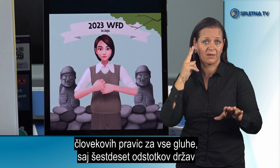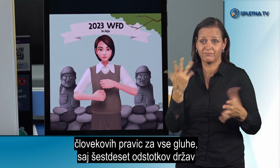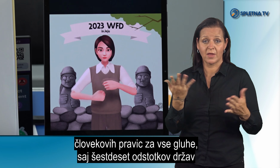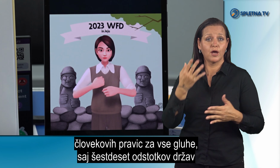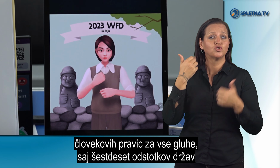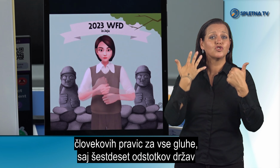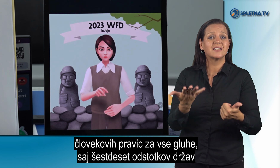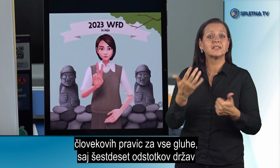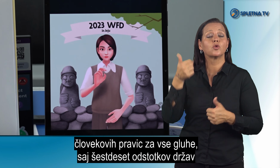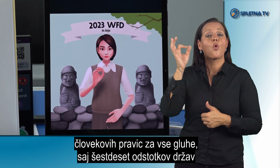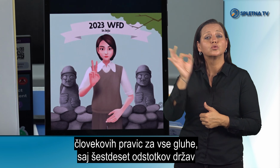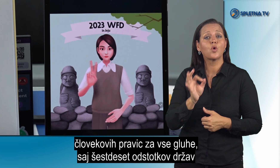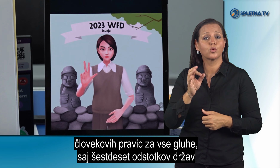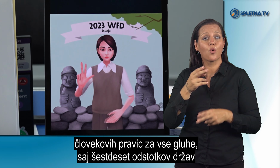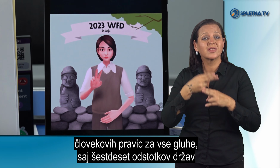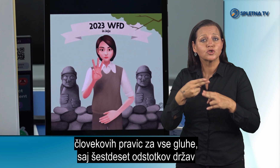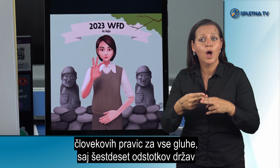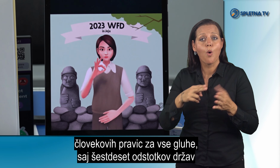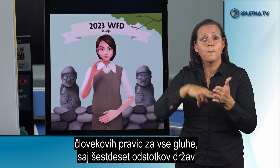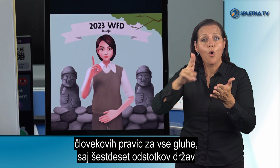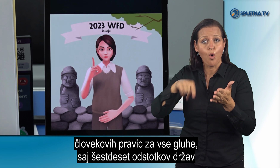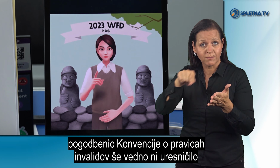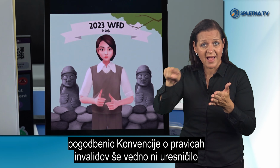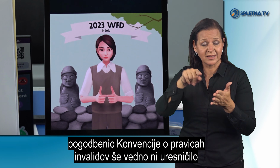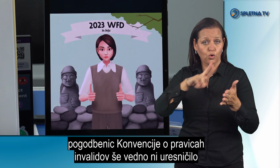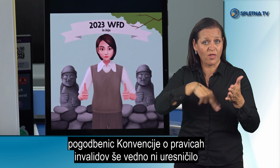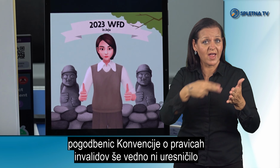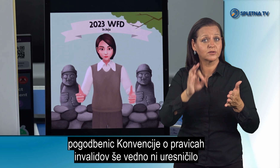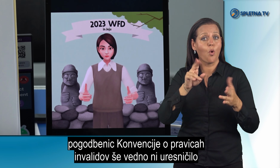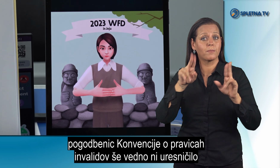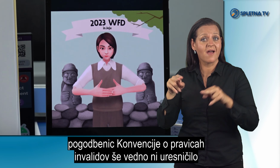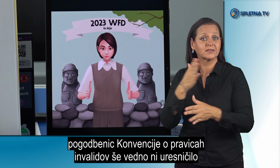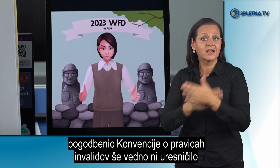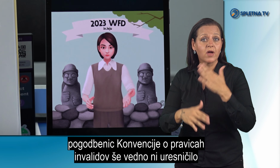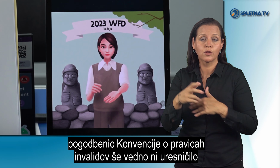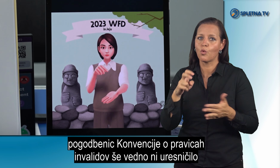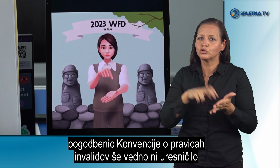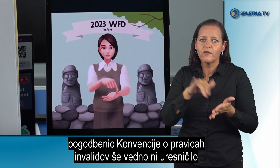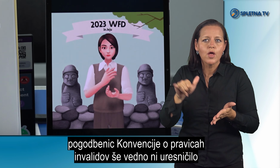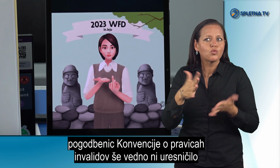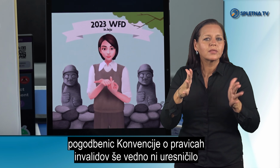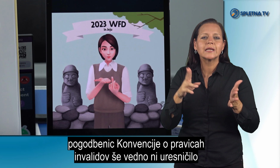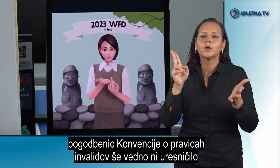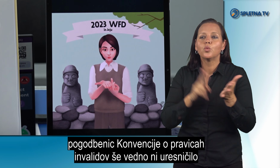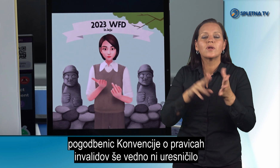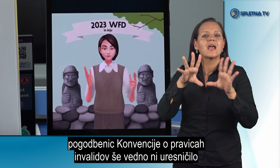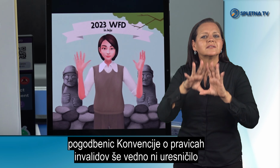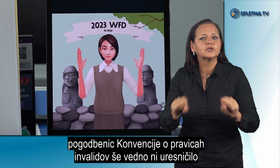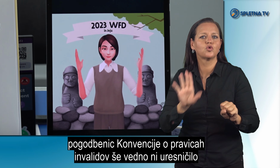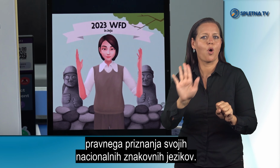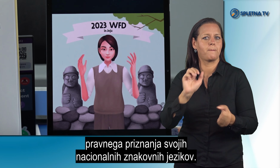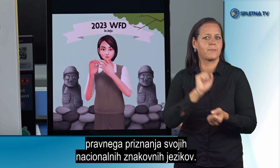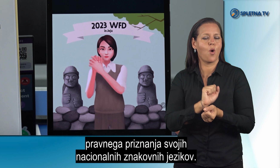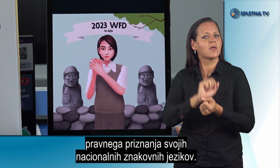saj 60% držav pogodbenic konvencije o pravicah invalidov še vedno ni uresničilo pravnega priznanja